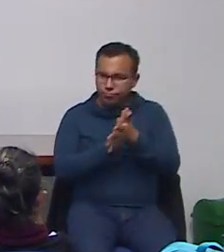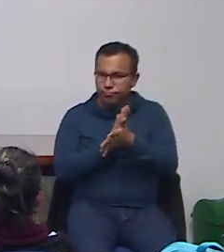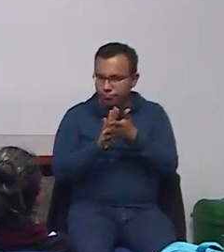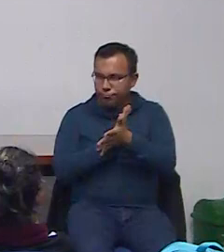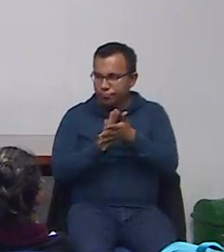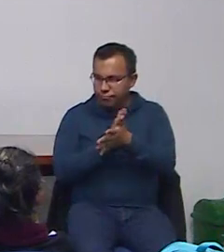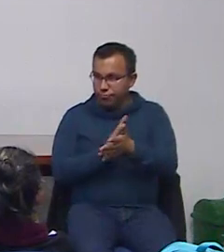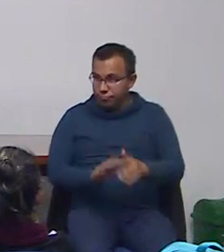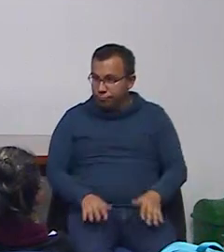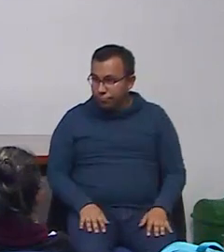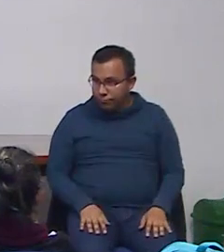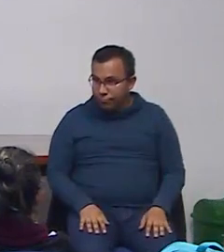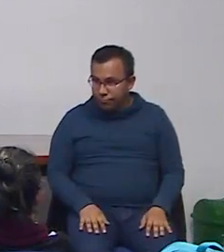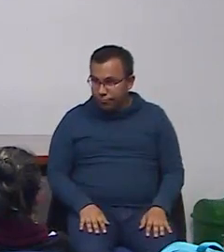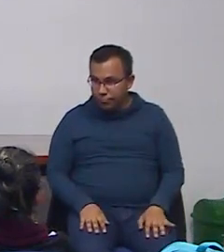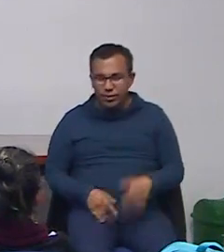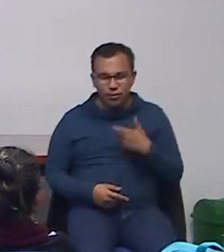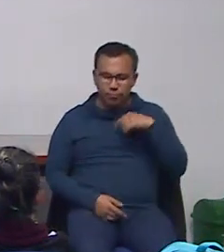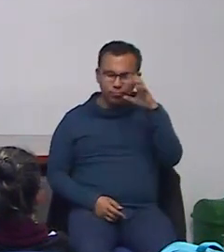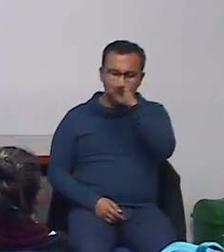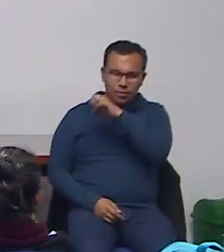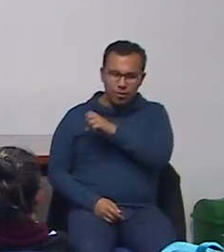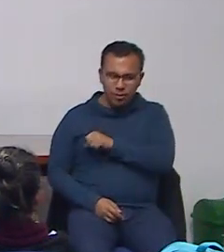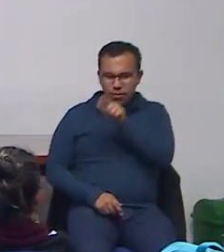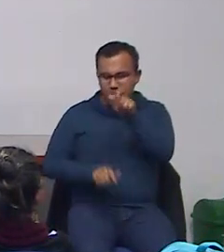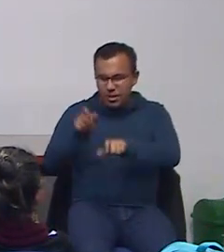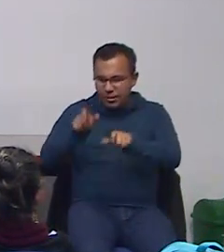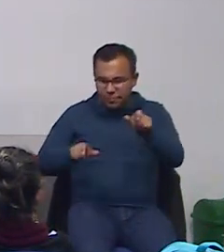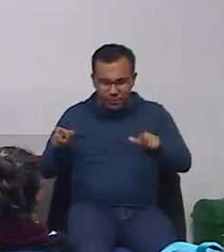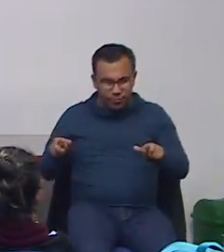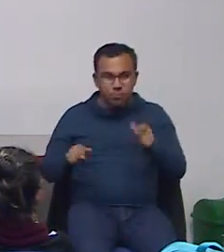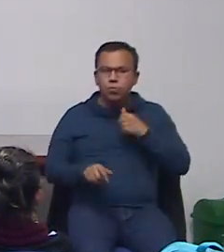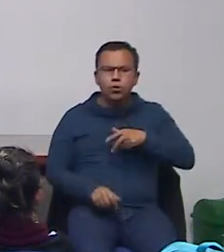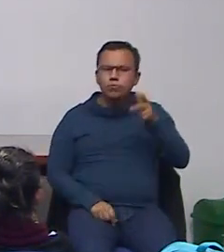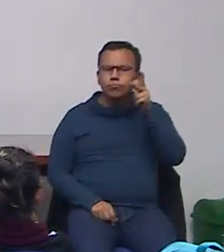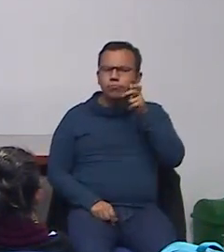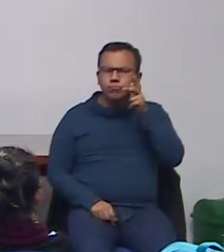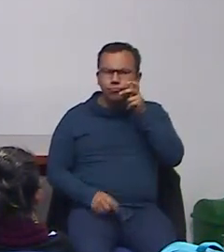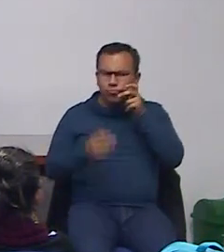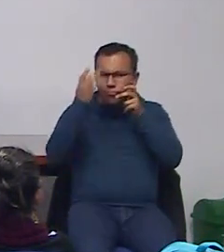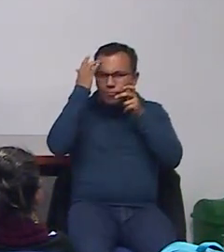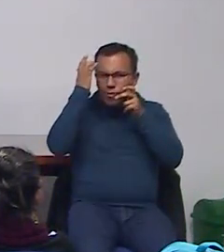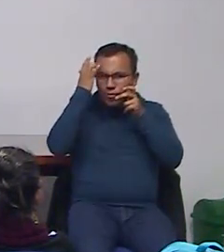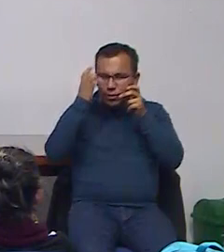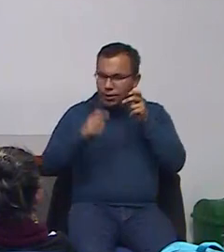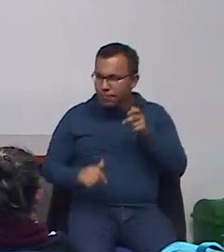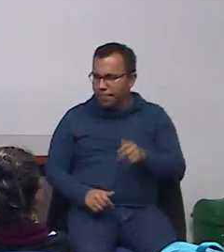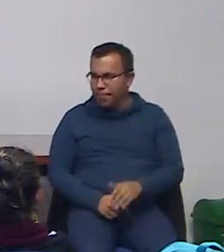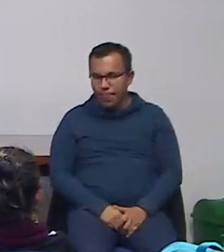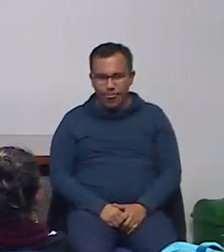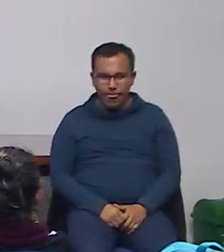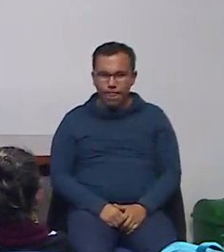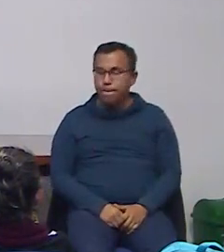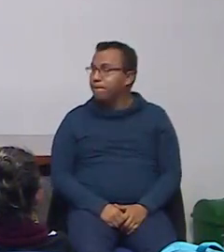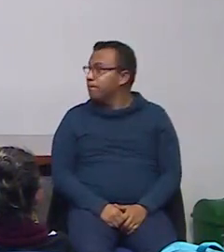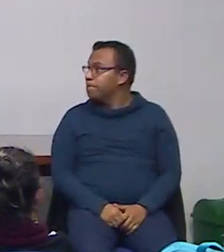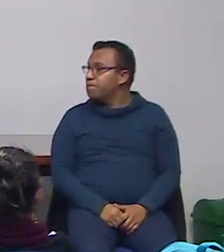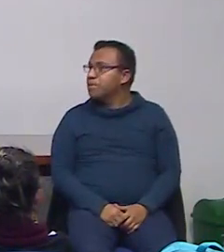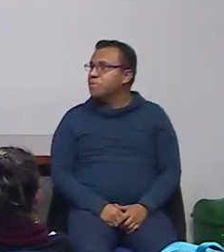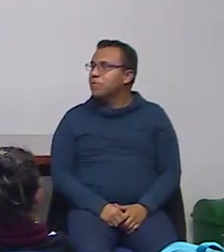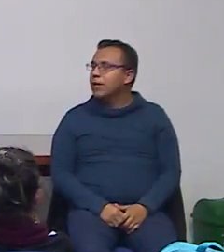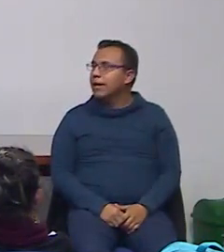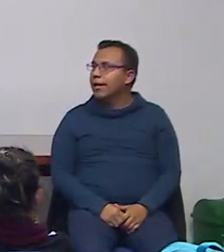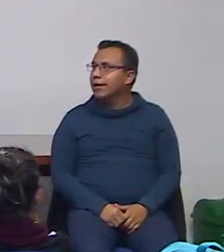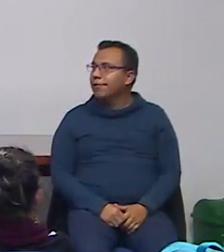que nosotros identificamos sí en cada persona entonces la escucha por qué voy a empezar ahí por la escucha Pues porque el tema de la